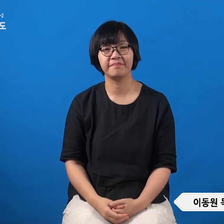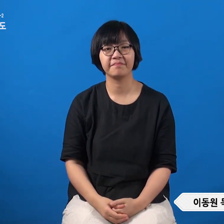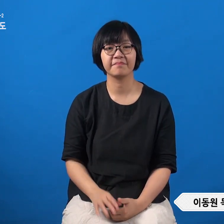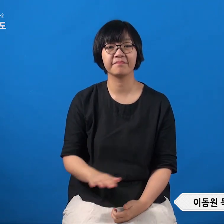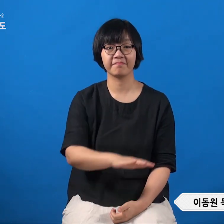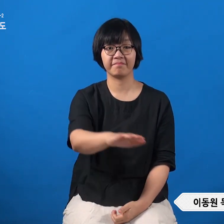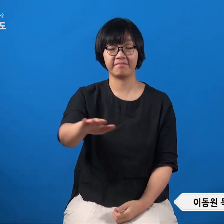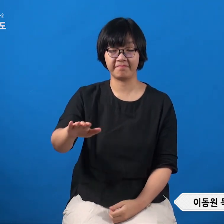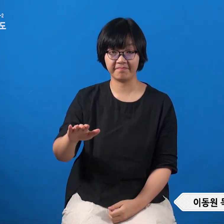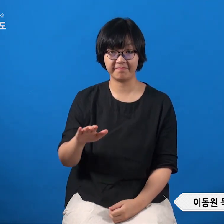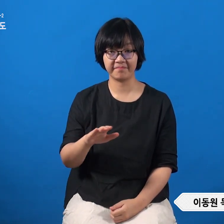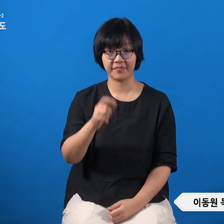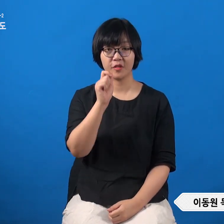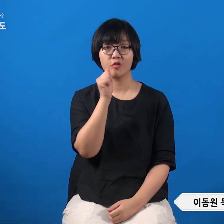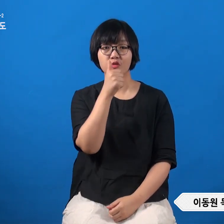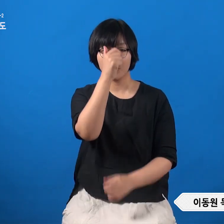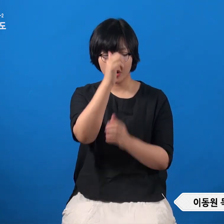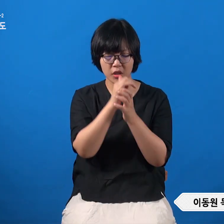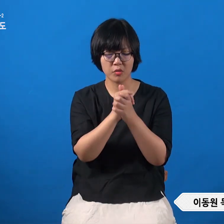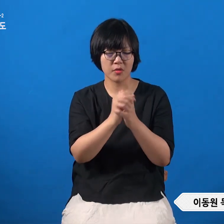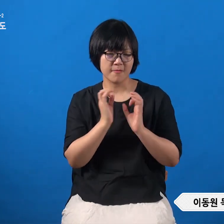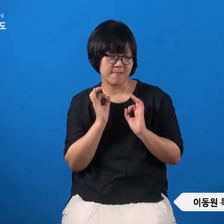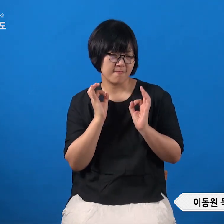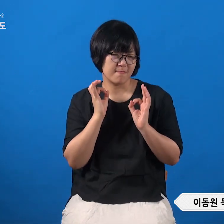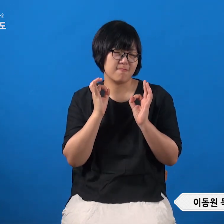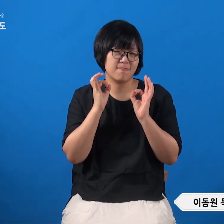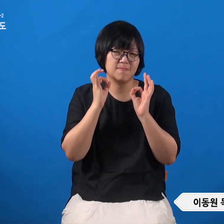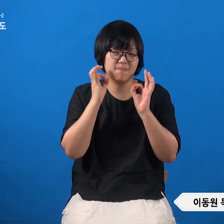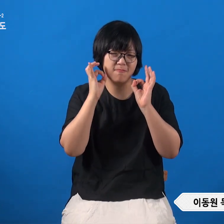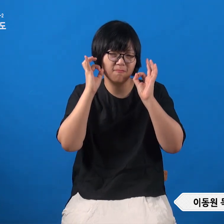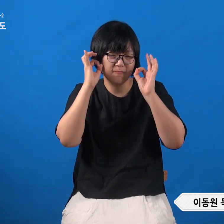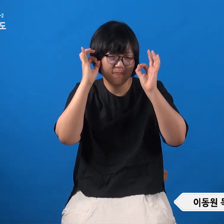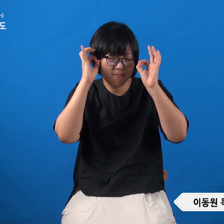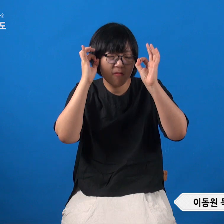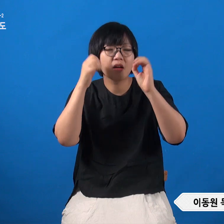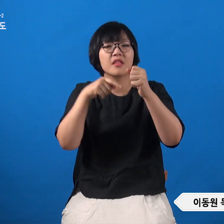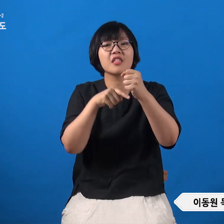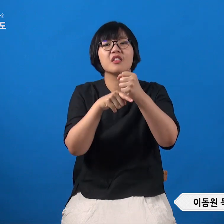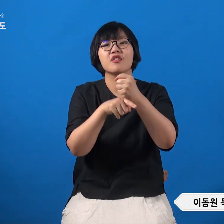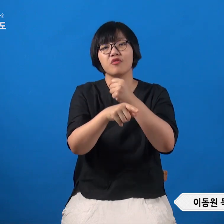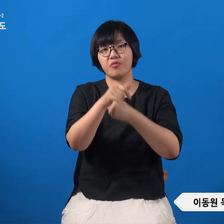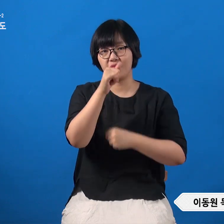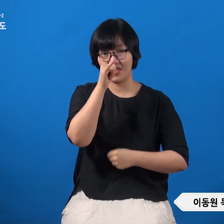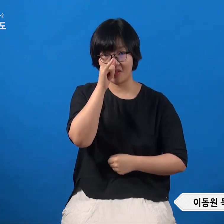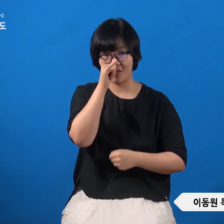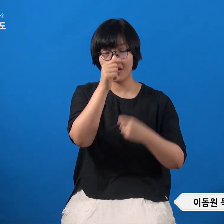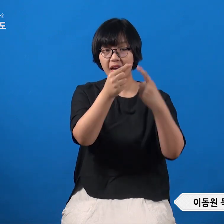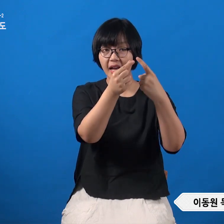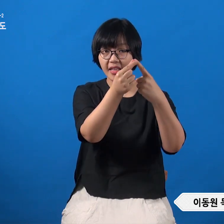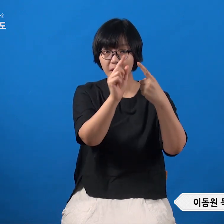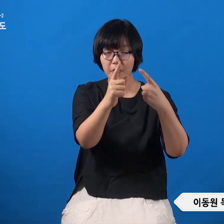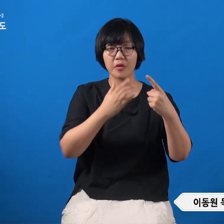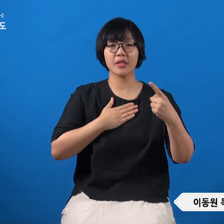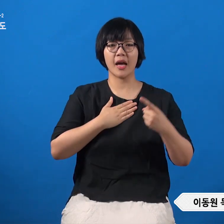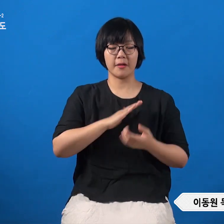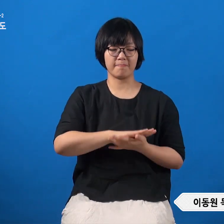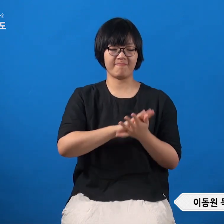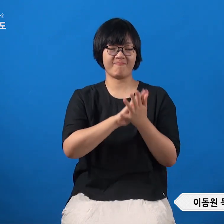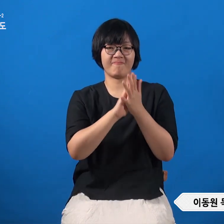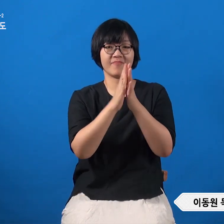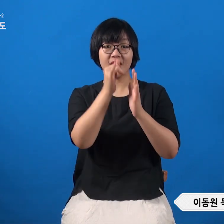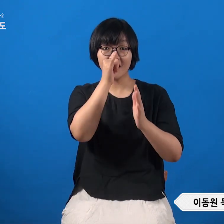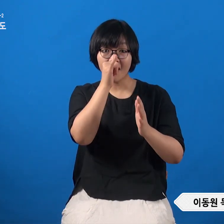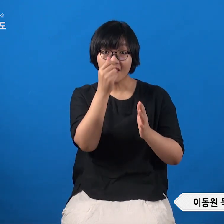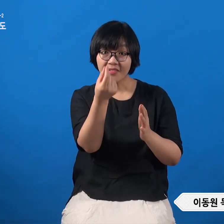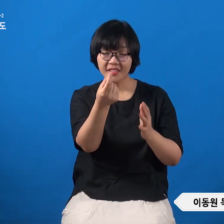자, 우리가 이 중보기도에 힘써야 할 또 하나 중요한 이유, 커다란 두 번째. 첫째는 중보기도는 사람됨에 영향을 끼친다.